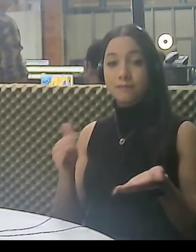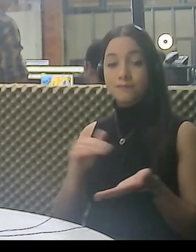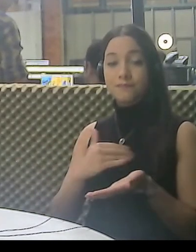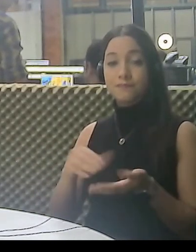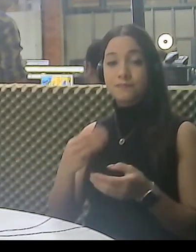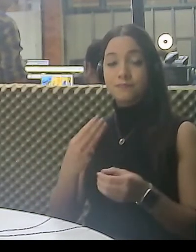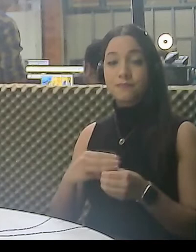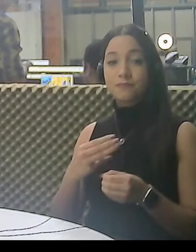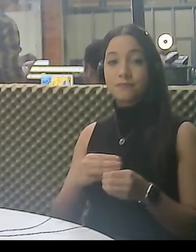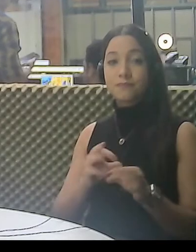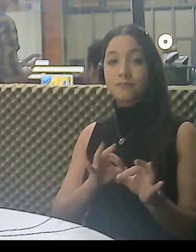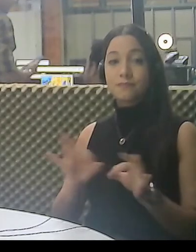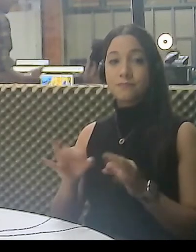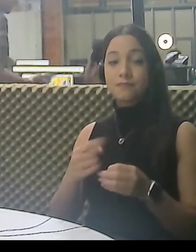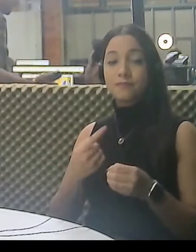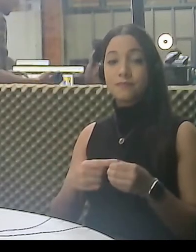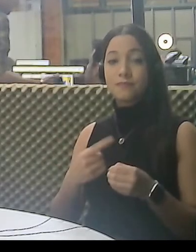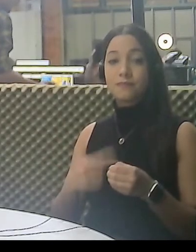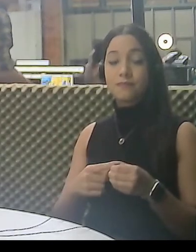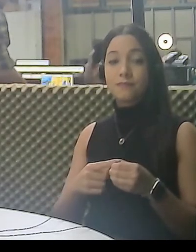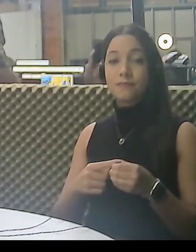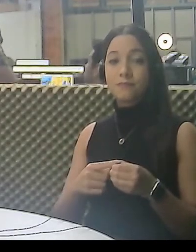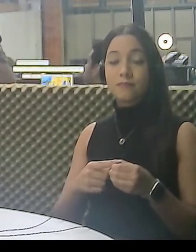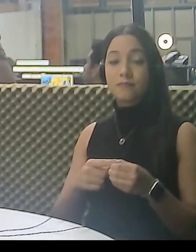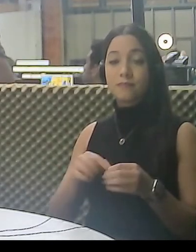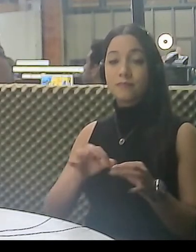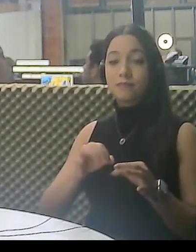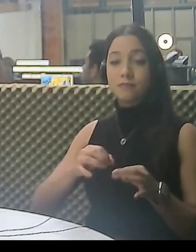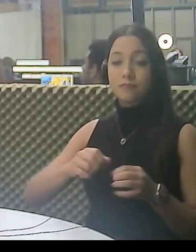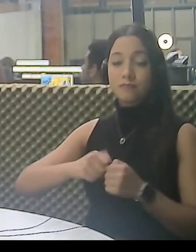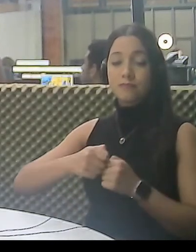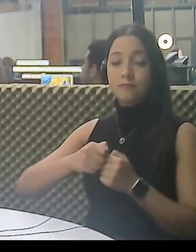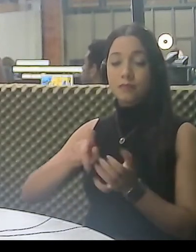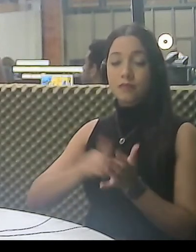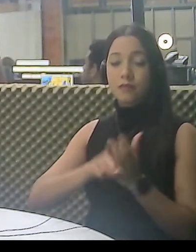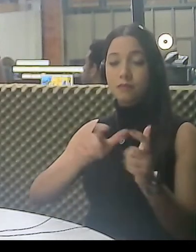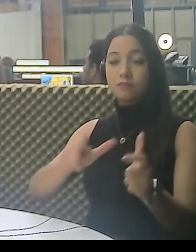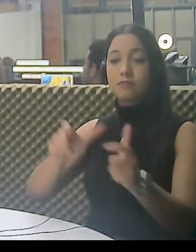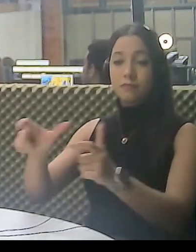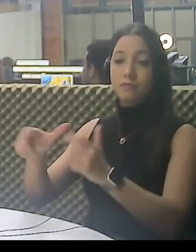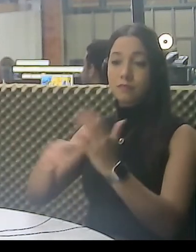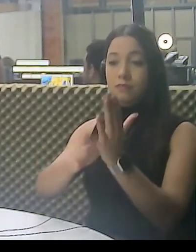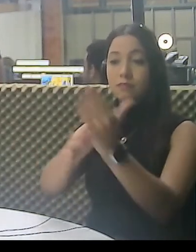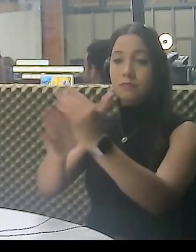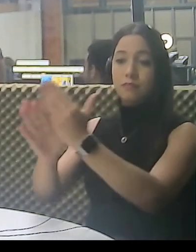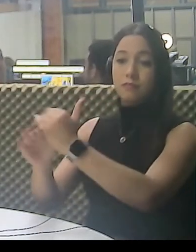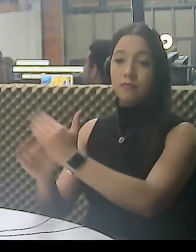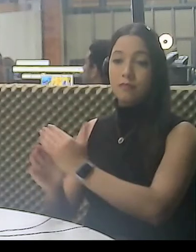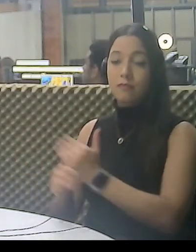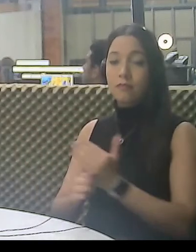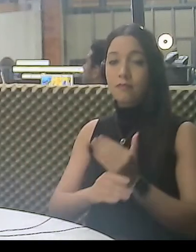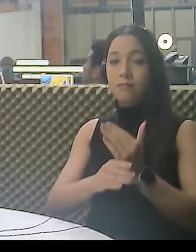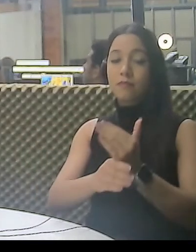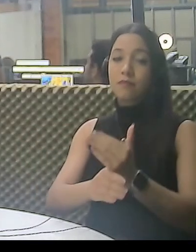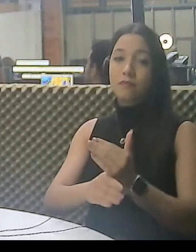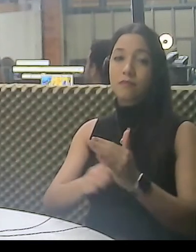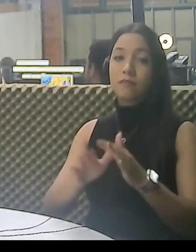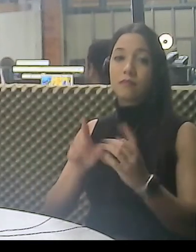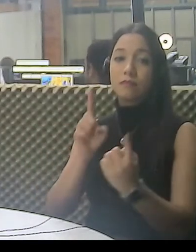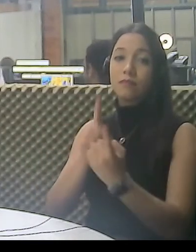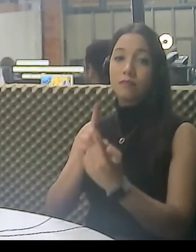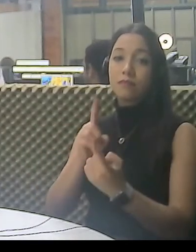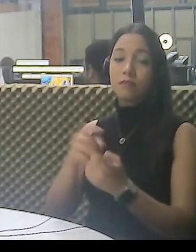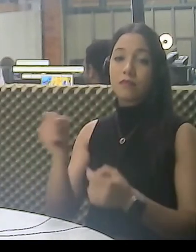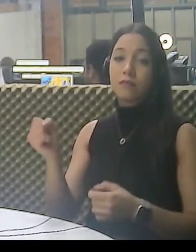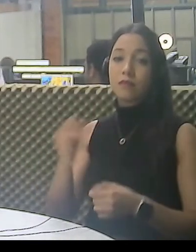Secretaria Municipal de Planejamento Urbano tem mapeados 116 loteamentos irregulares e clandestinos que podem ser atendidos